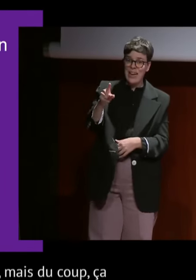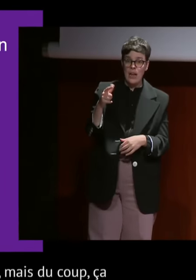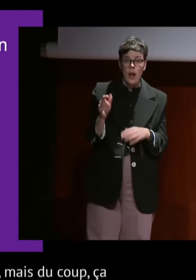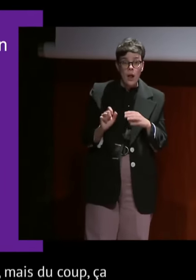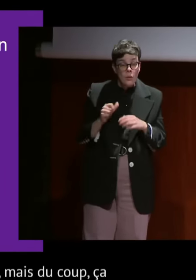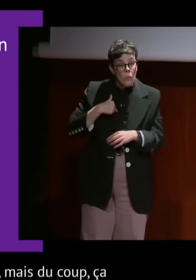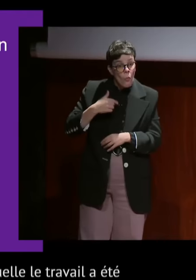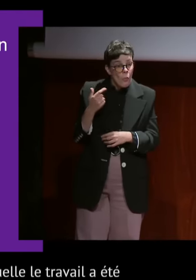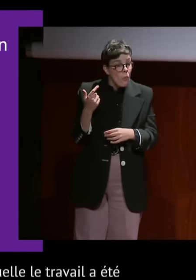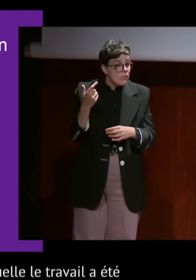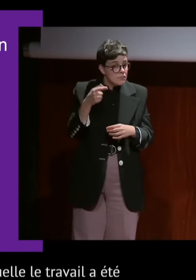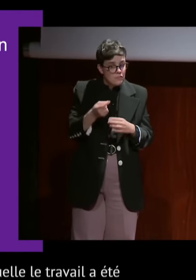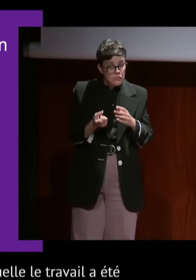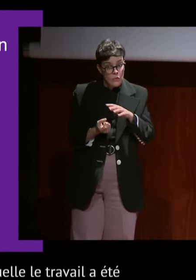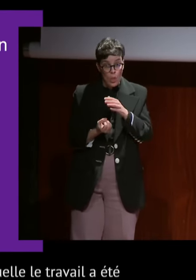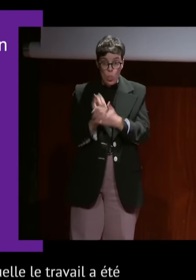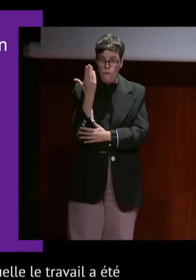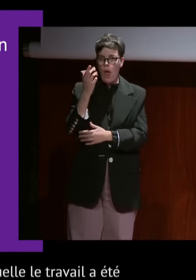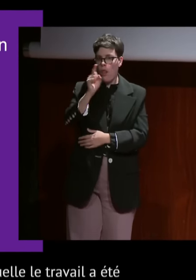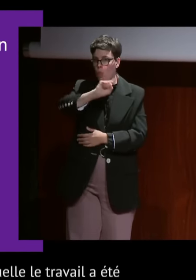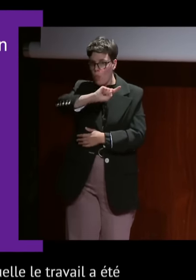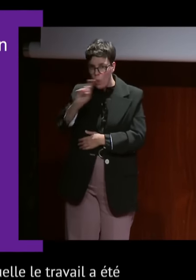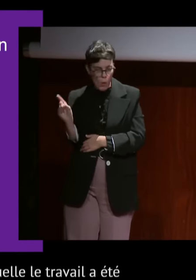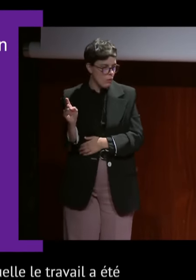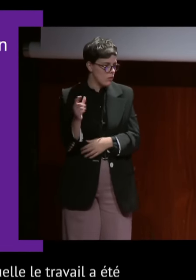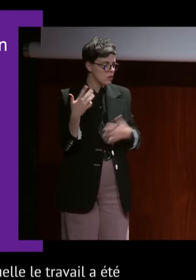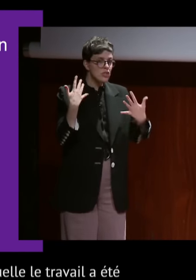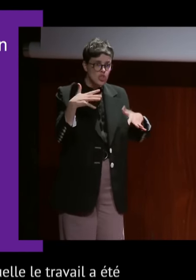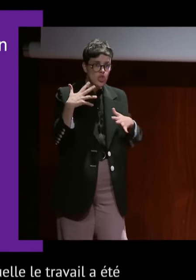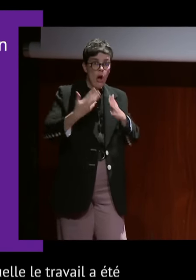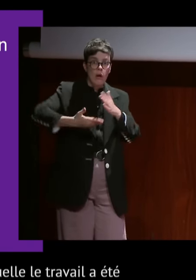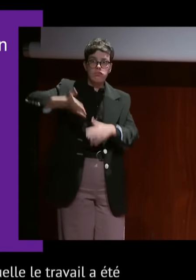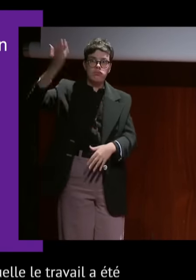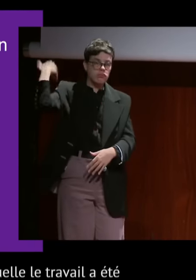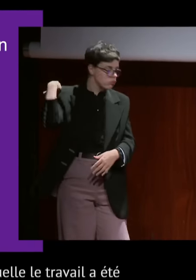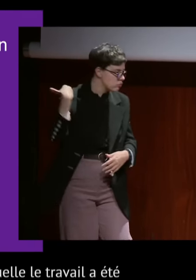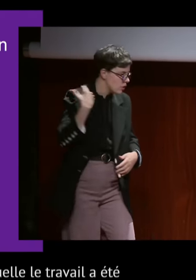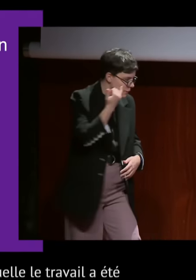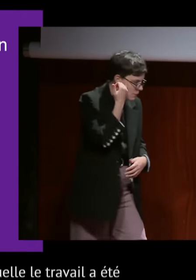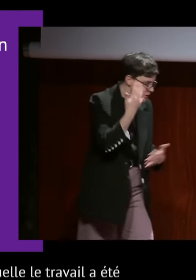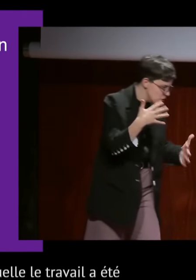Donc, l'idée que je trouve importante,